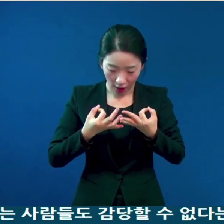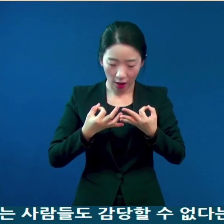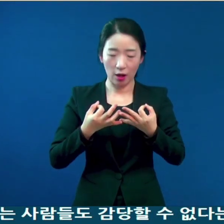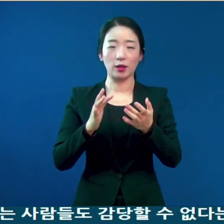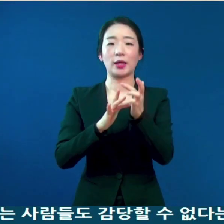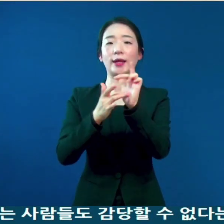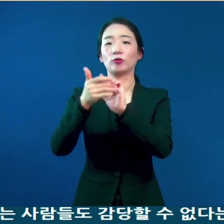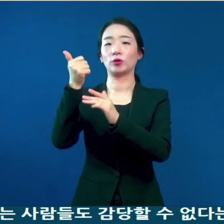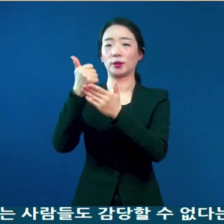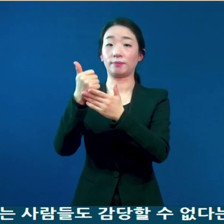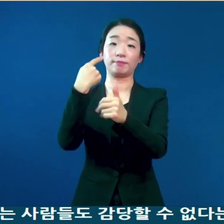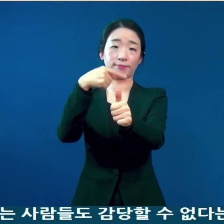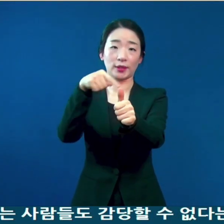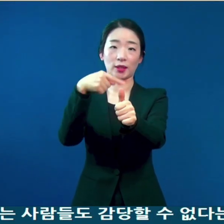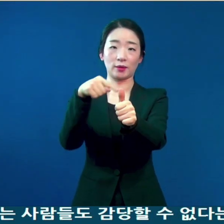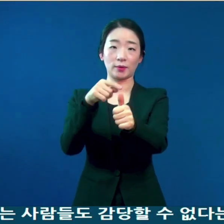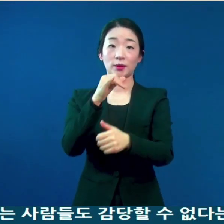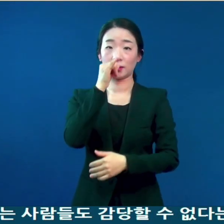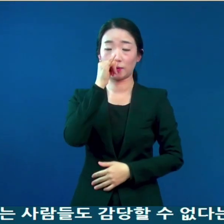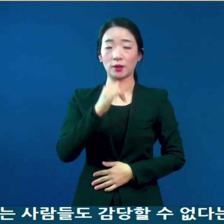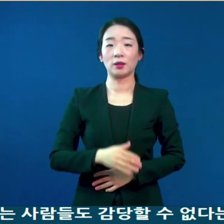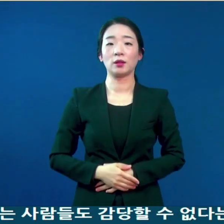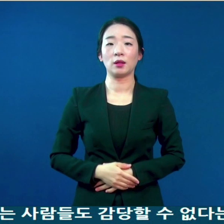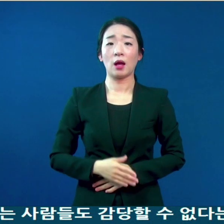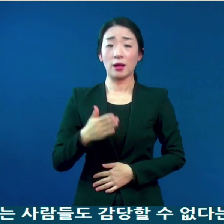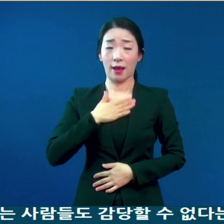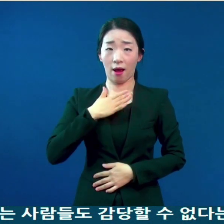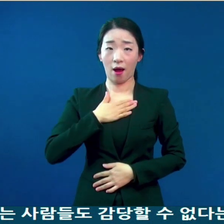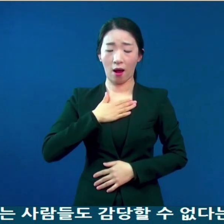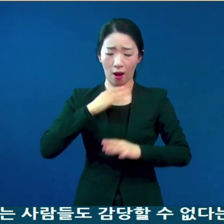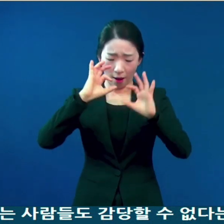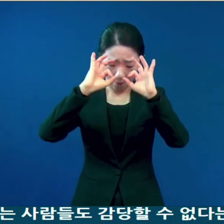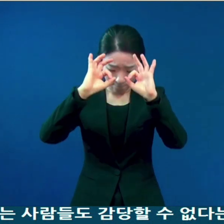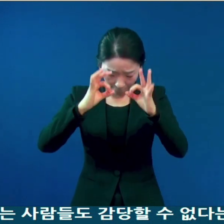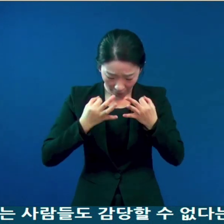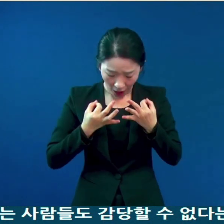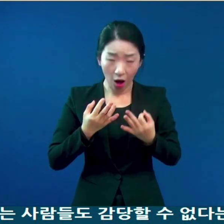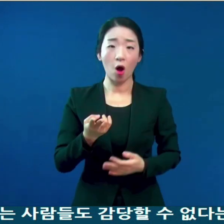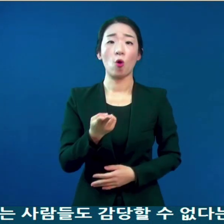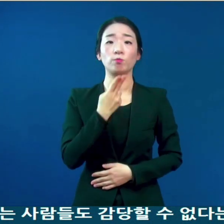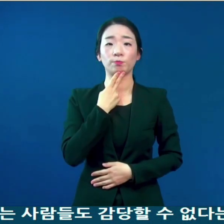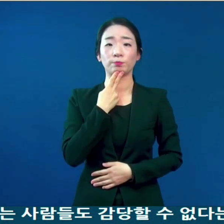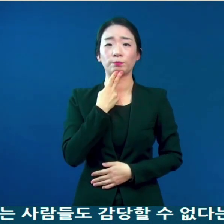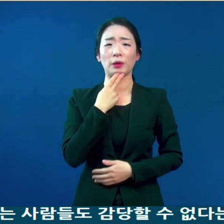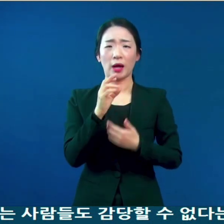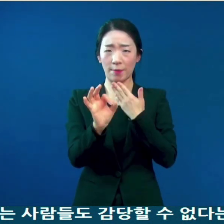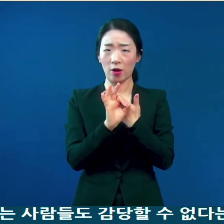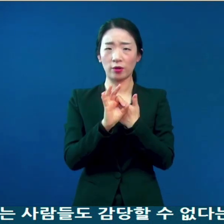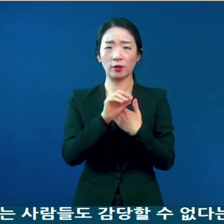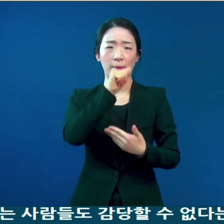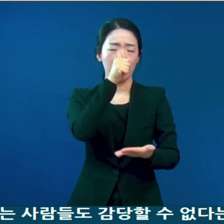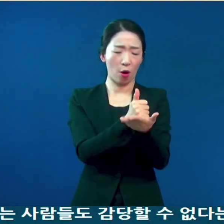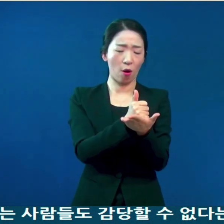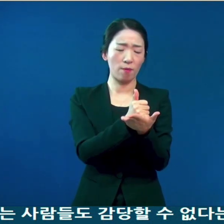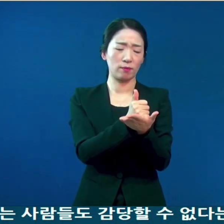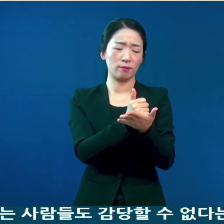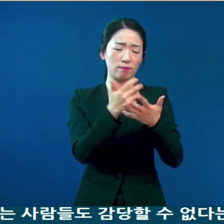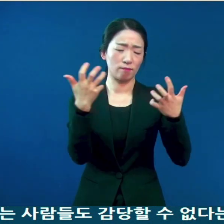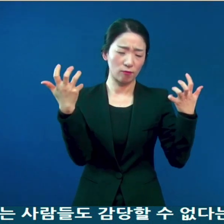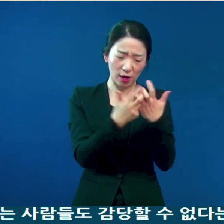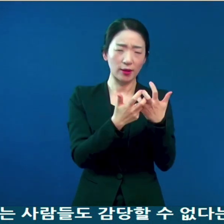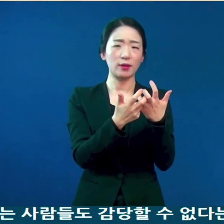겁니다. 사실 나를 돌아봄이 없으면 오직 범죄자들과 죄만